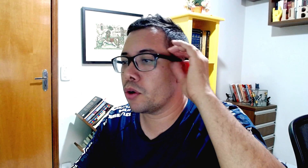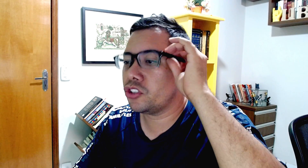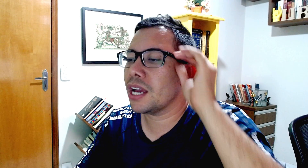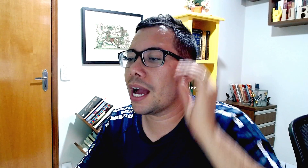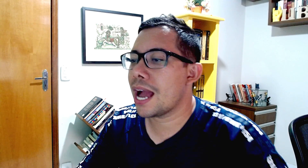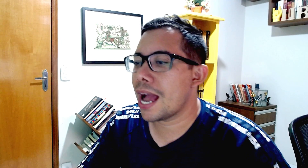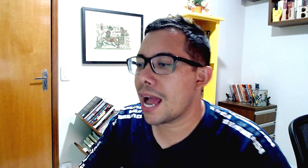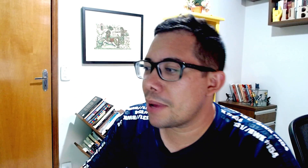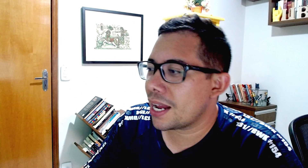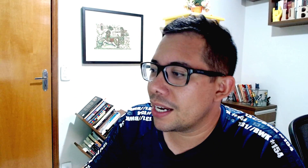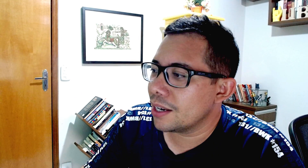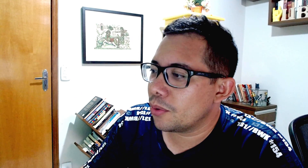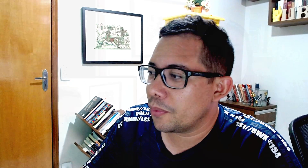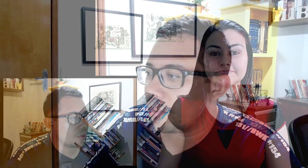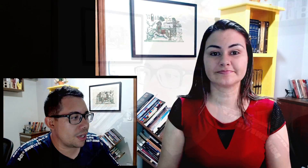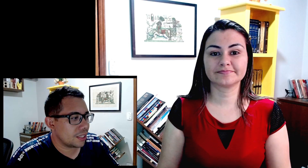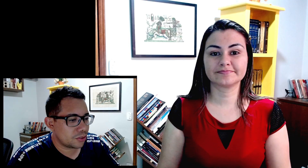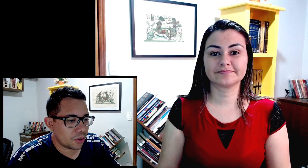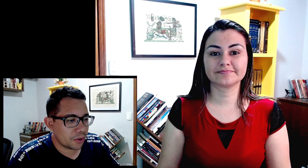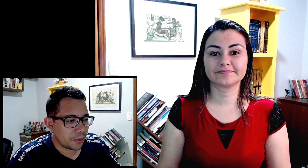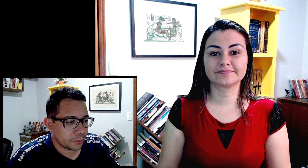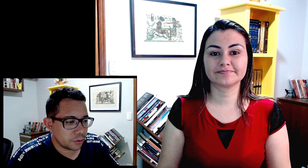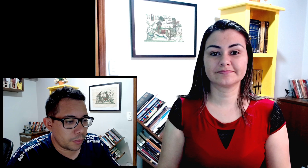de Abraão, olha só, muito bem.